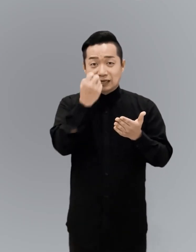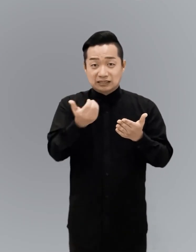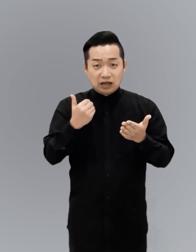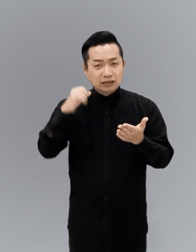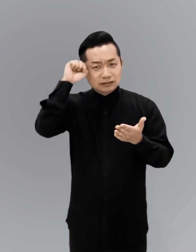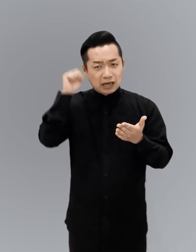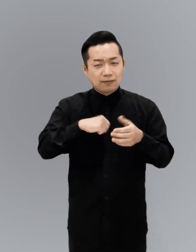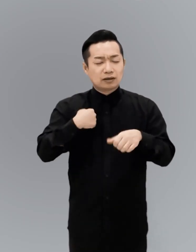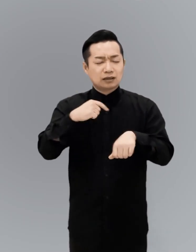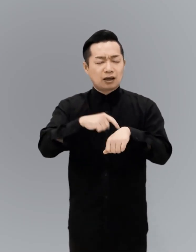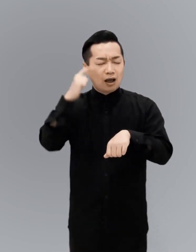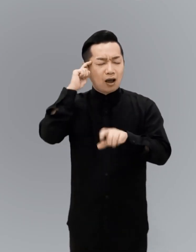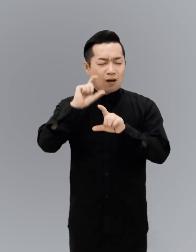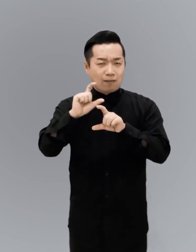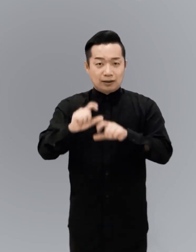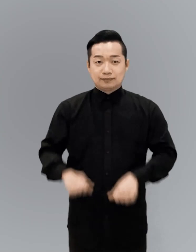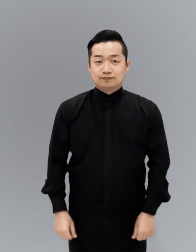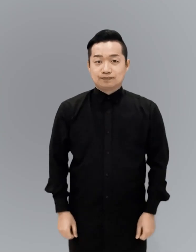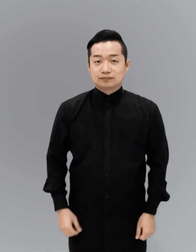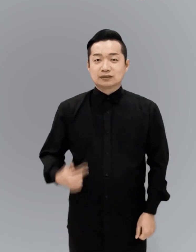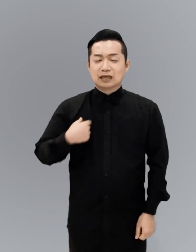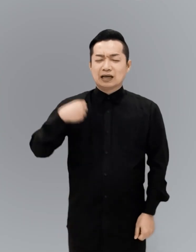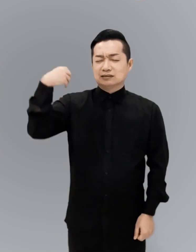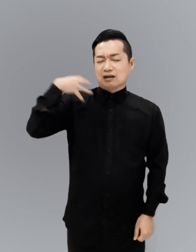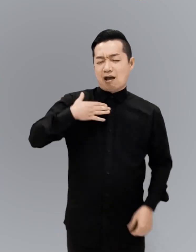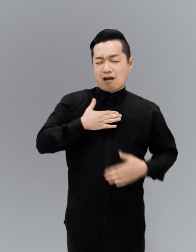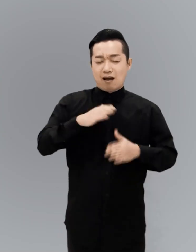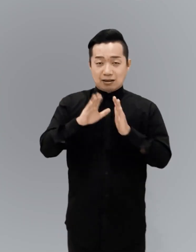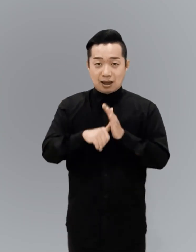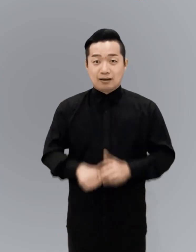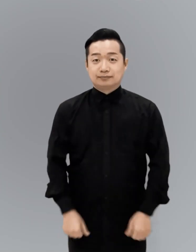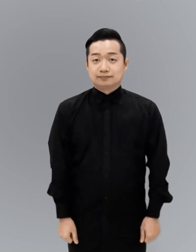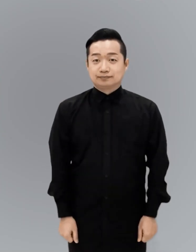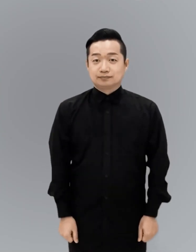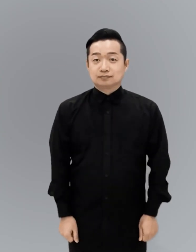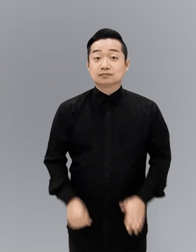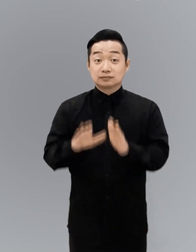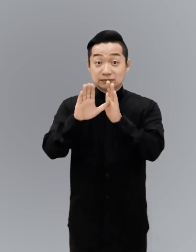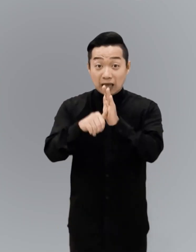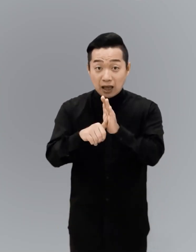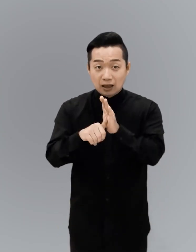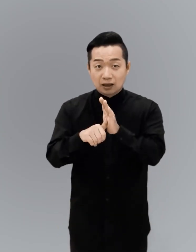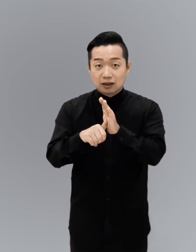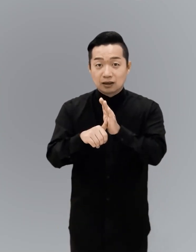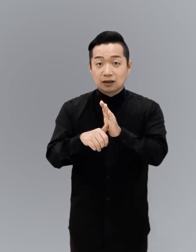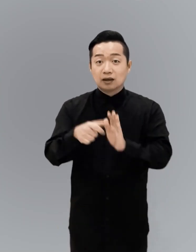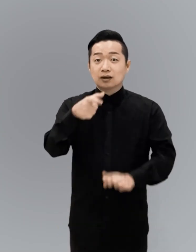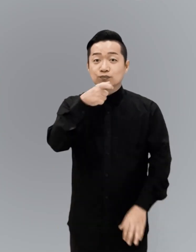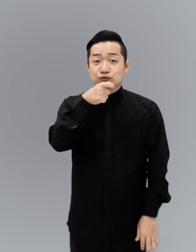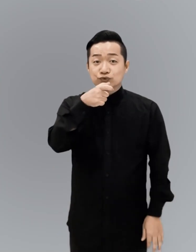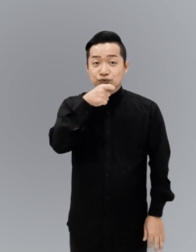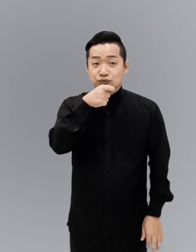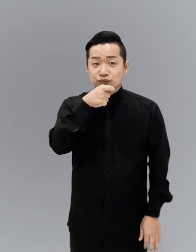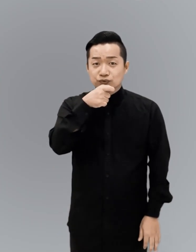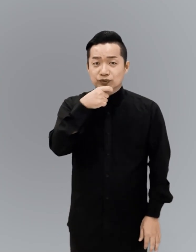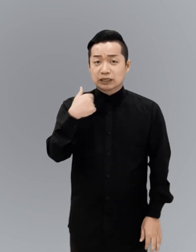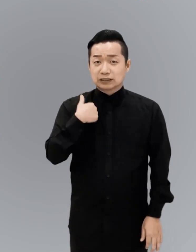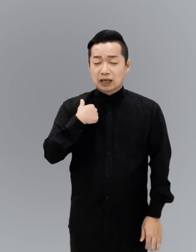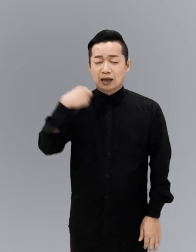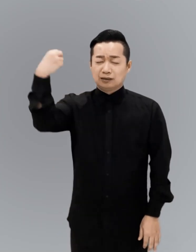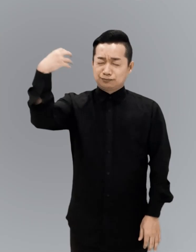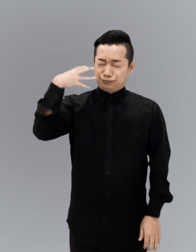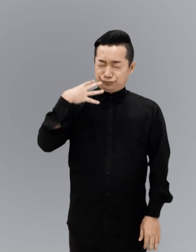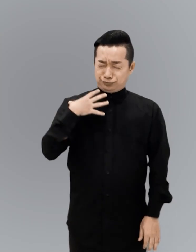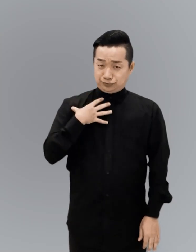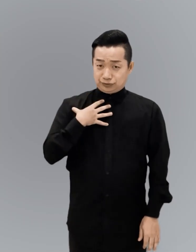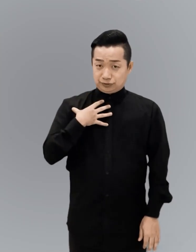늦은 새벽에 생각을 하는 것 같고요. 샤워할 때. 네, 그때 되게 수분, 이게